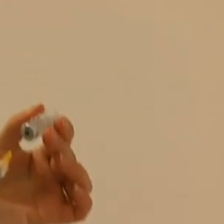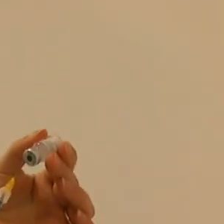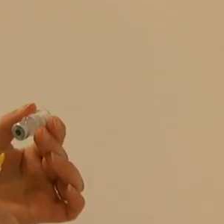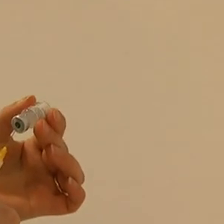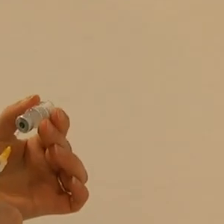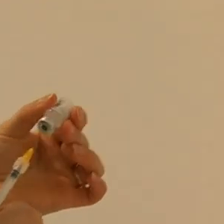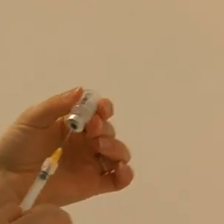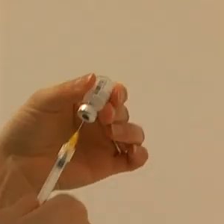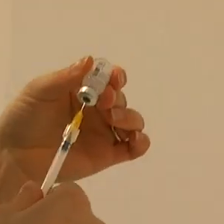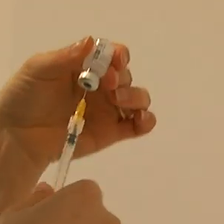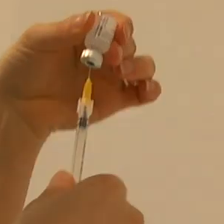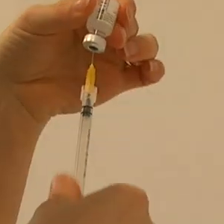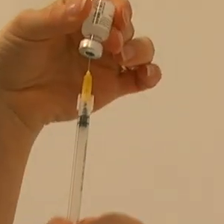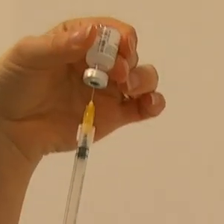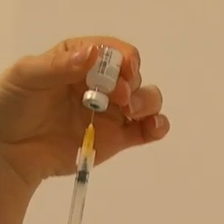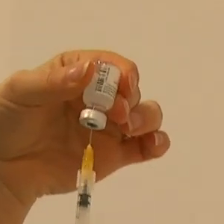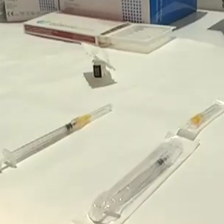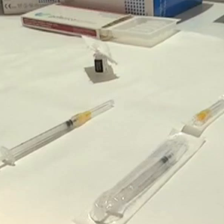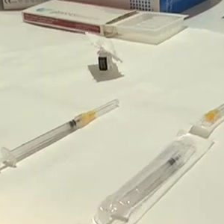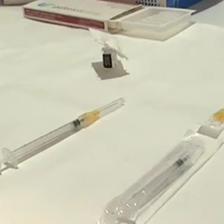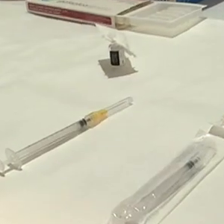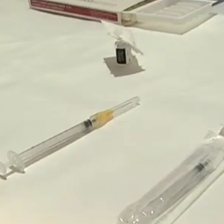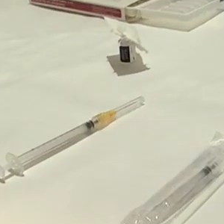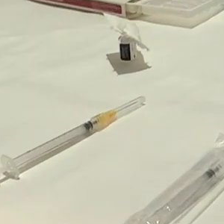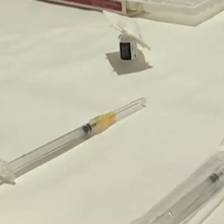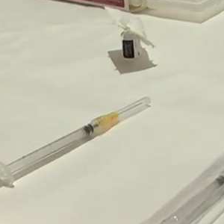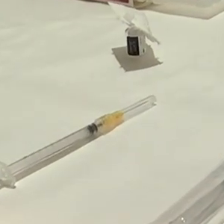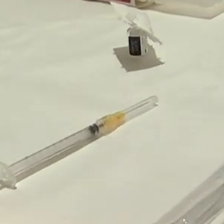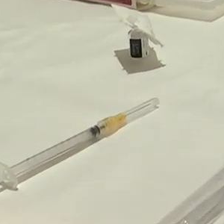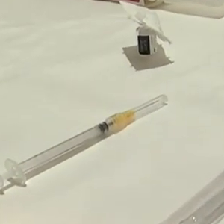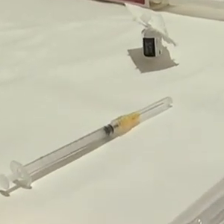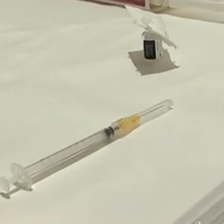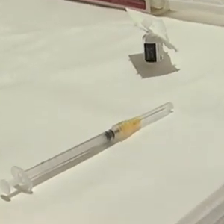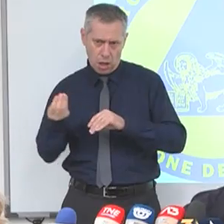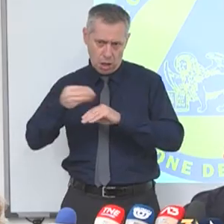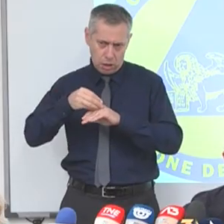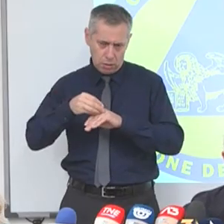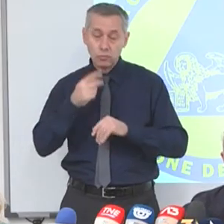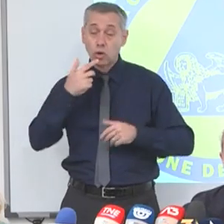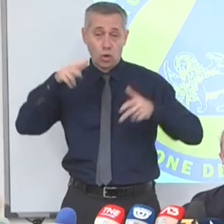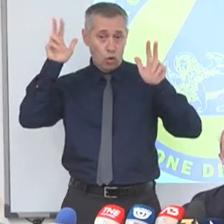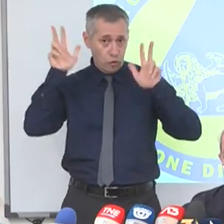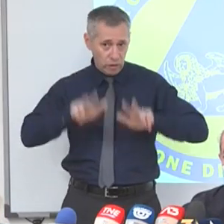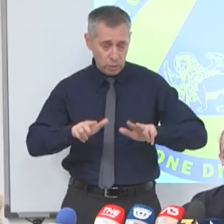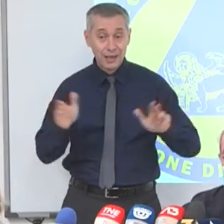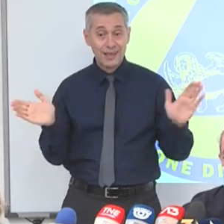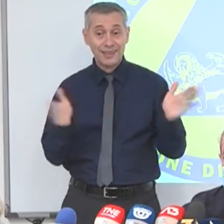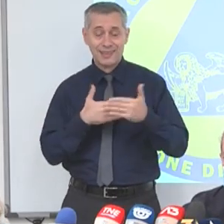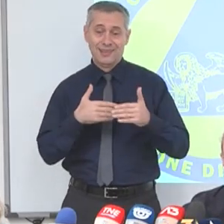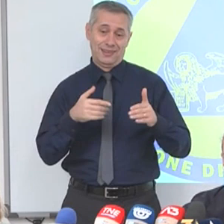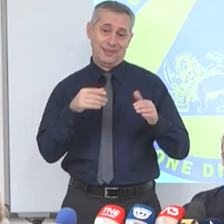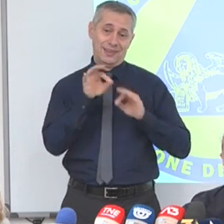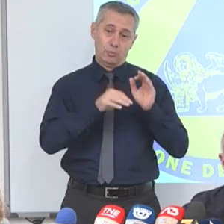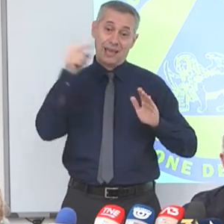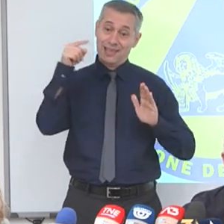regionale delle vaccinazioni ricorda il 70% e ad ottobre arriverà all'80%. Confermiamo che in terapia intensiva la